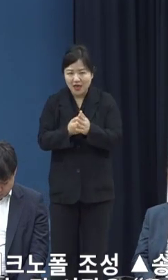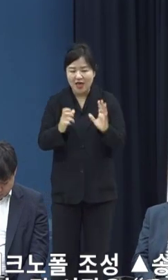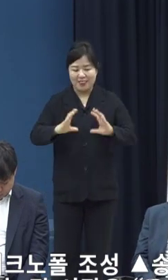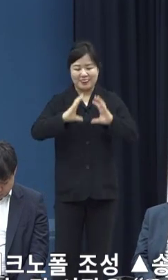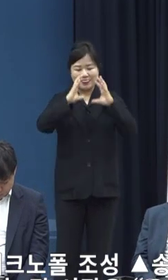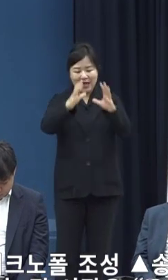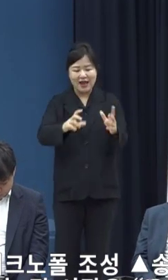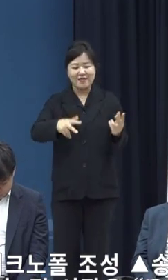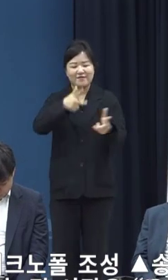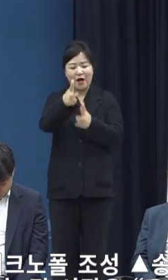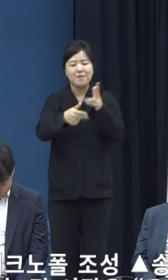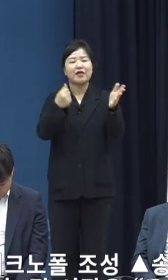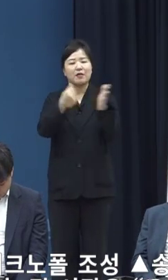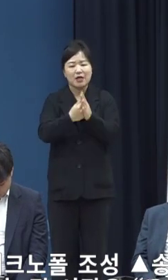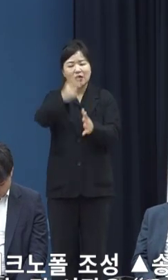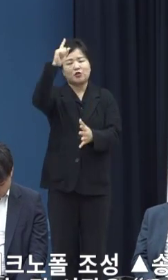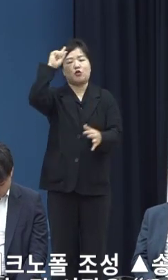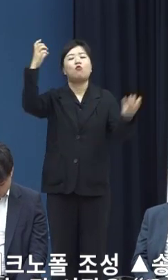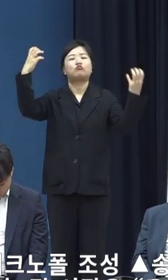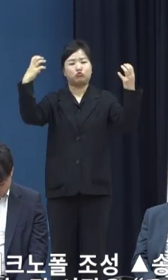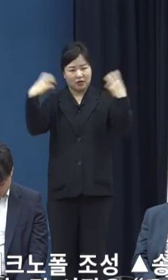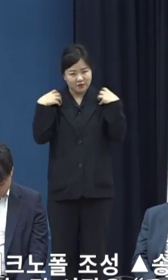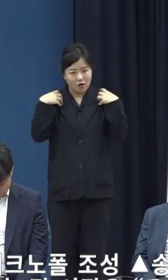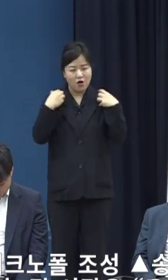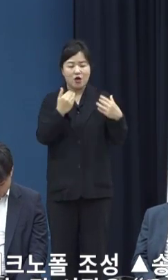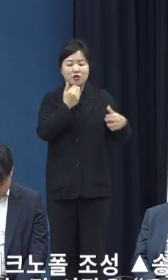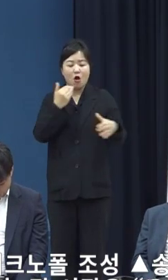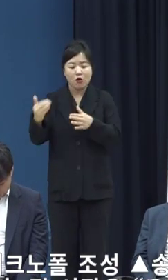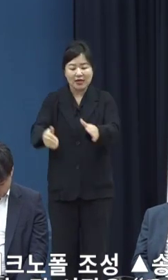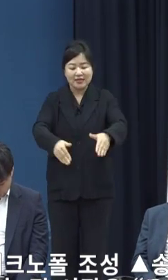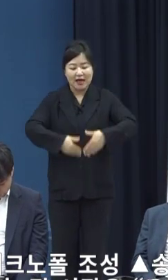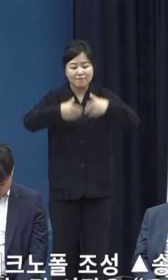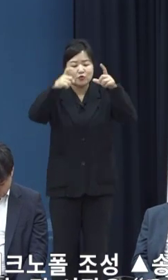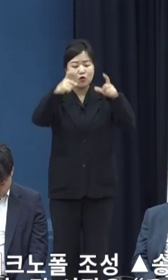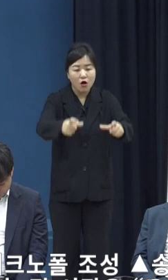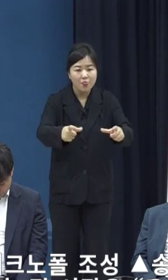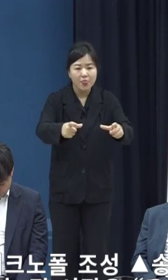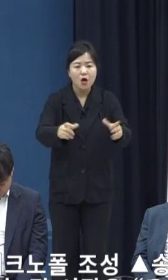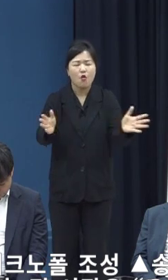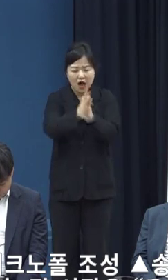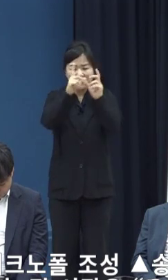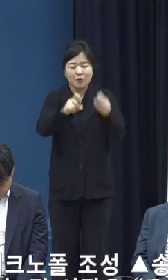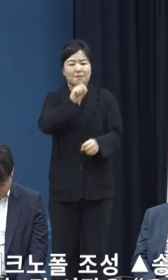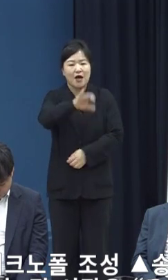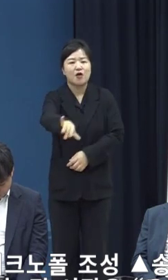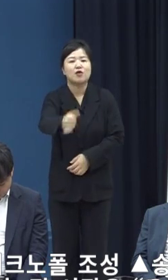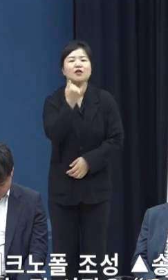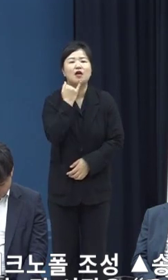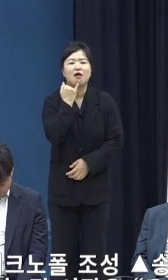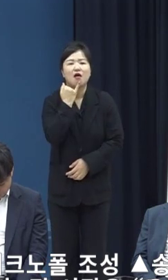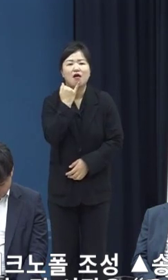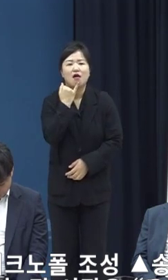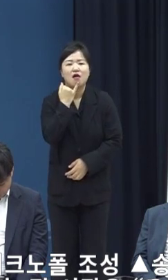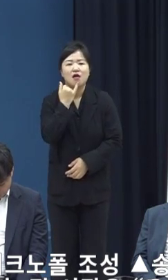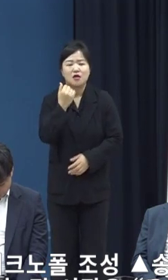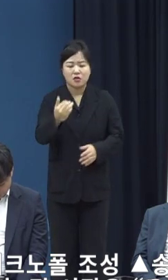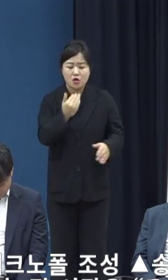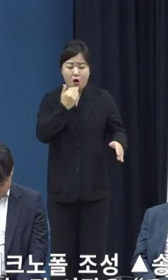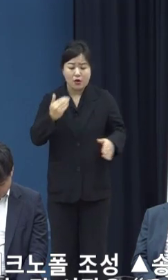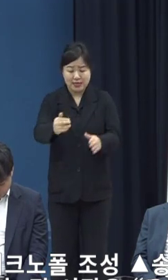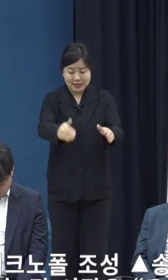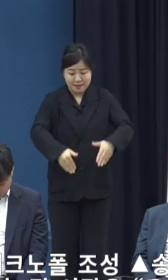사업인 만큼 정부에서 경기 남부권 화성을 찍어도 좋습니다. 경기 남부권에